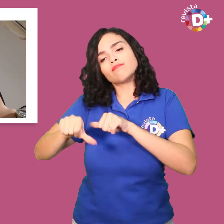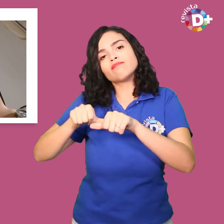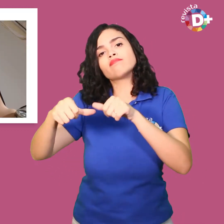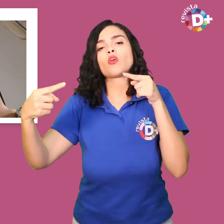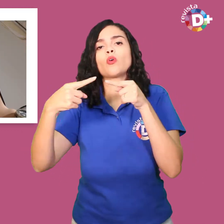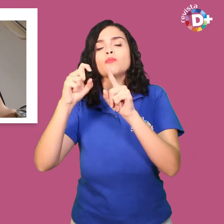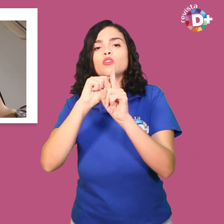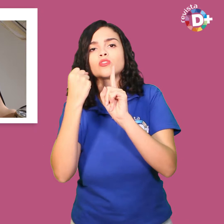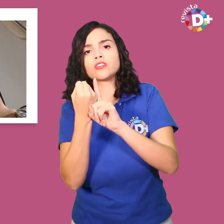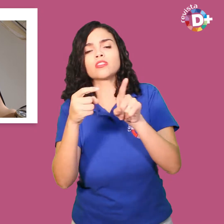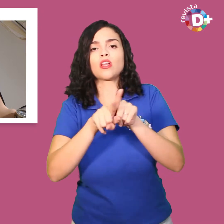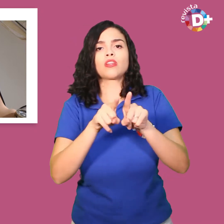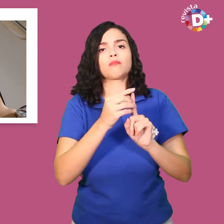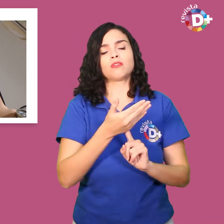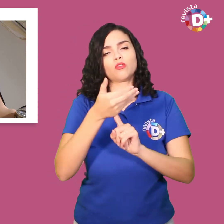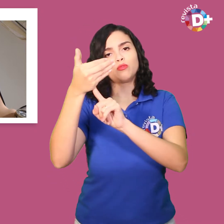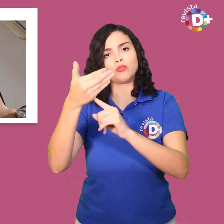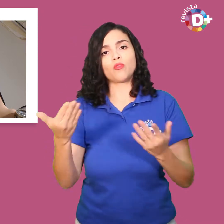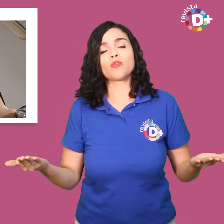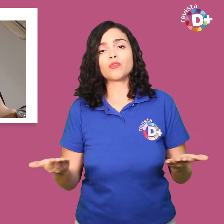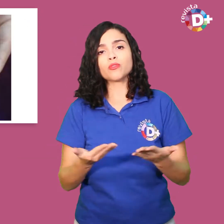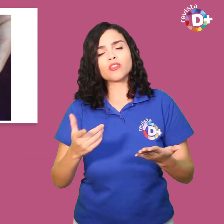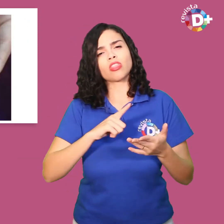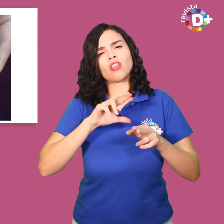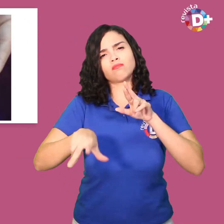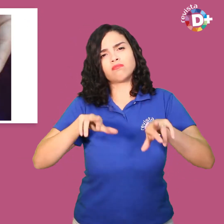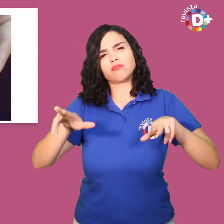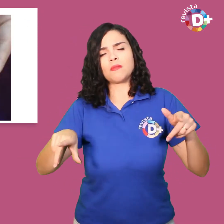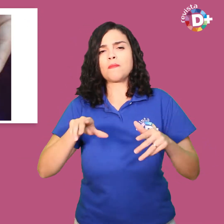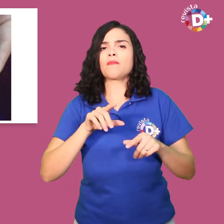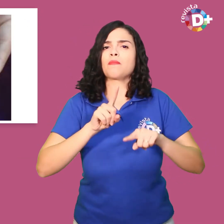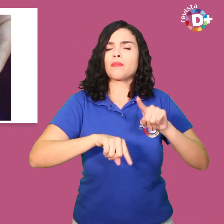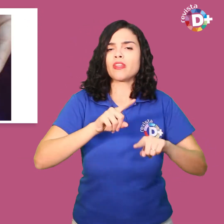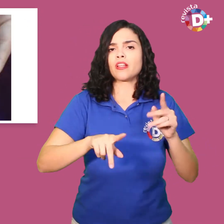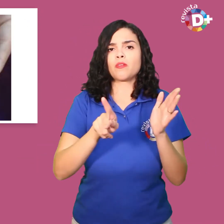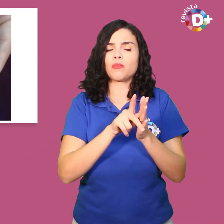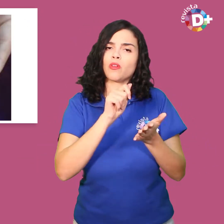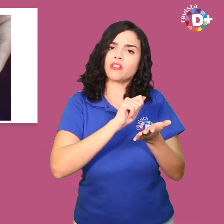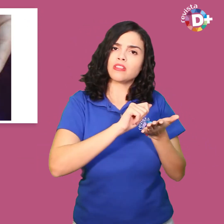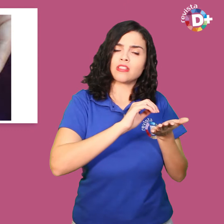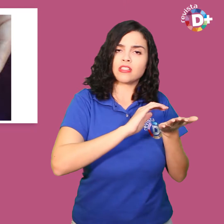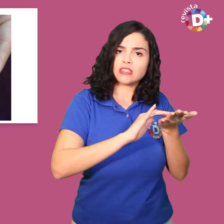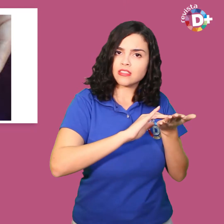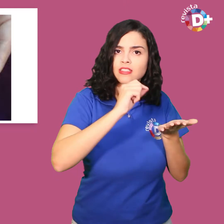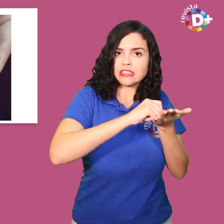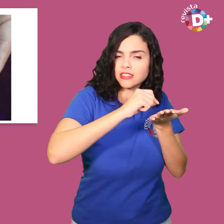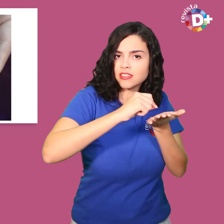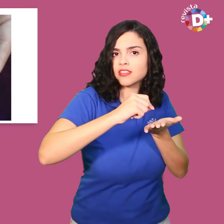sociais e tecnológicas. Hoje temos diferentes materiais de produção e escrita e desenho em relevo, além de